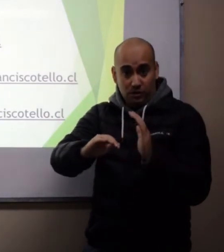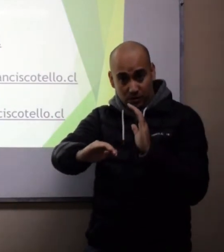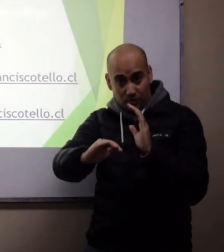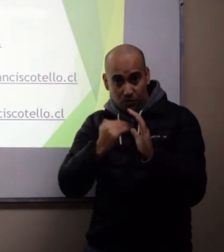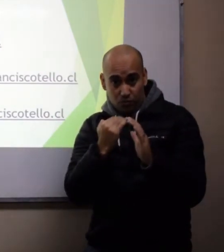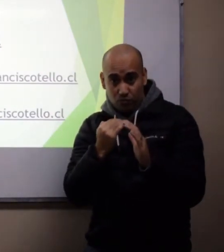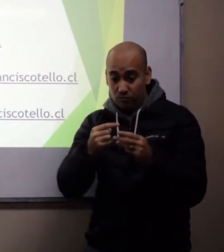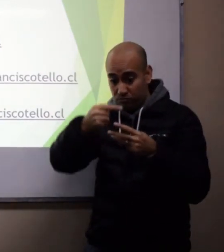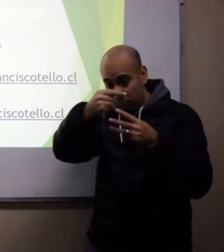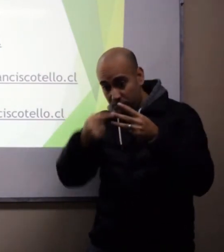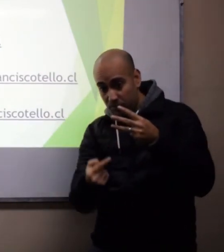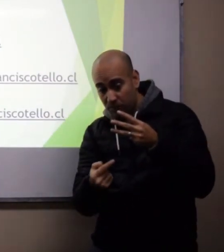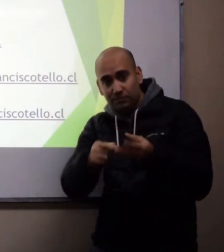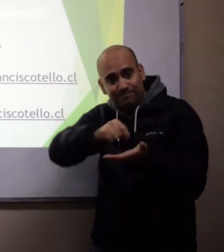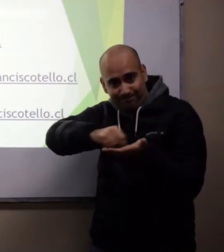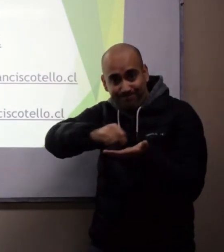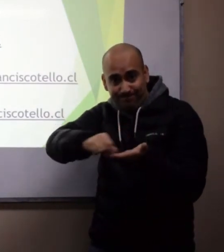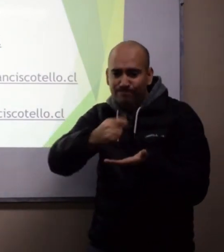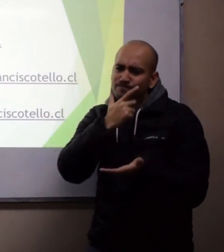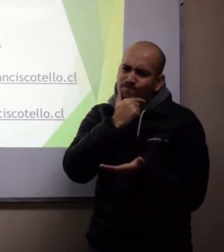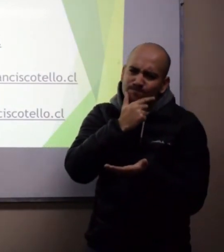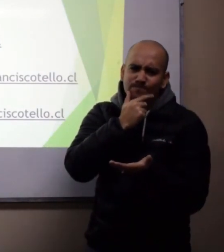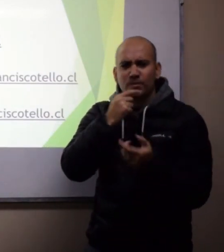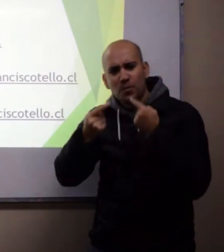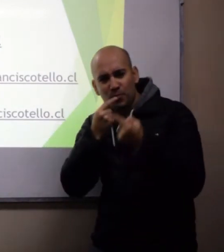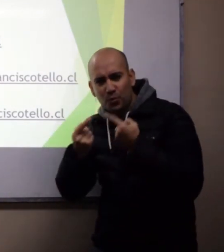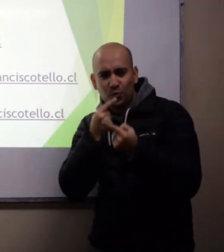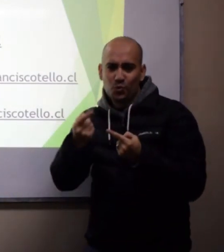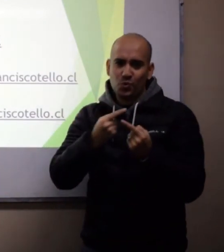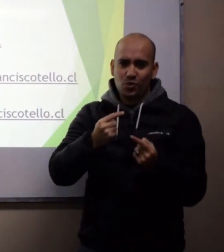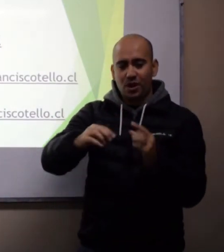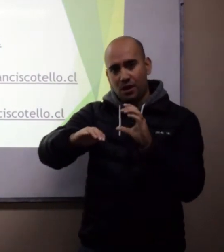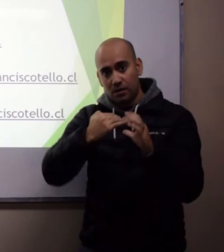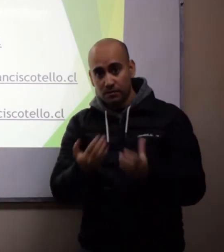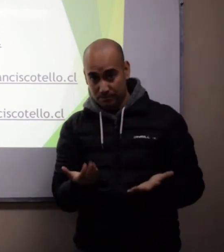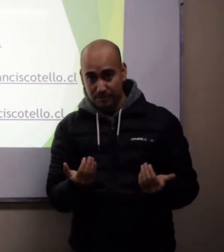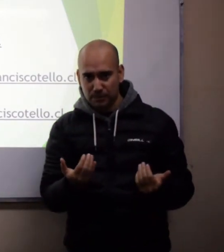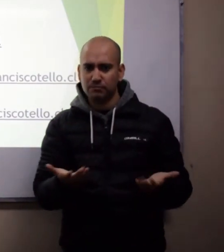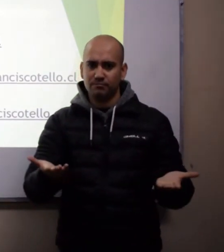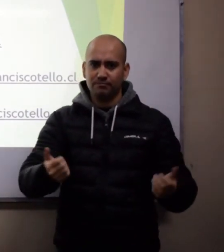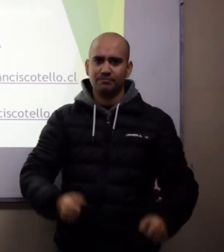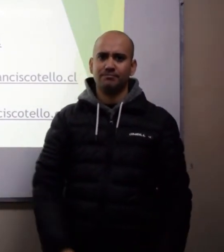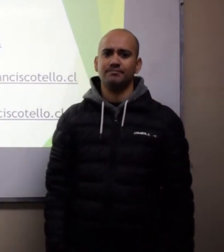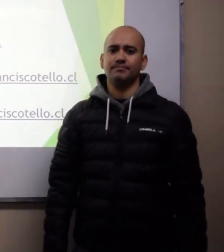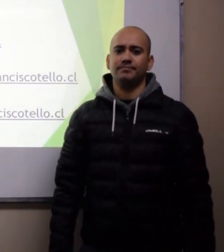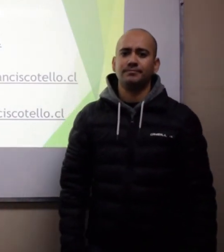escribir a los 3 mails. Dudas, consultas, lo que necesites.